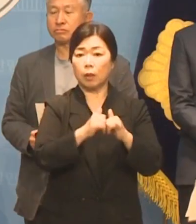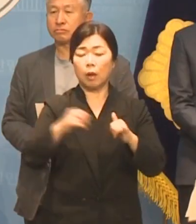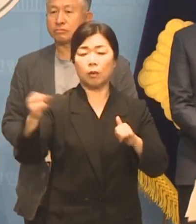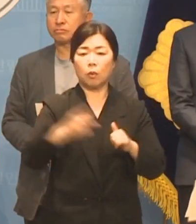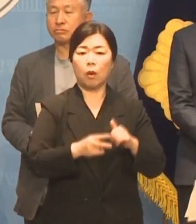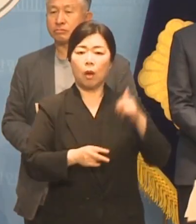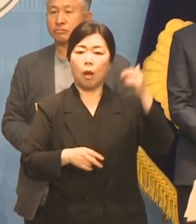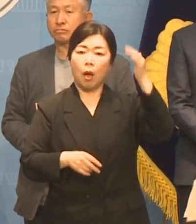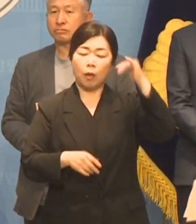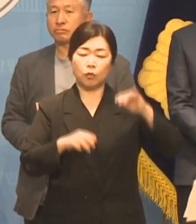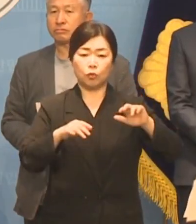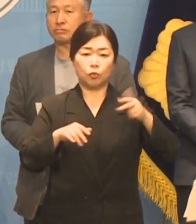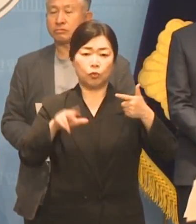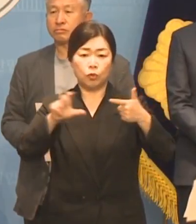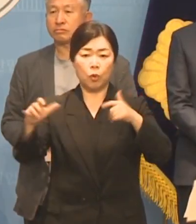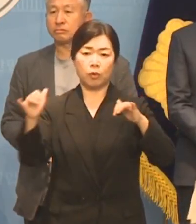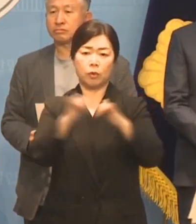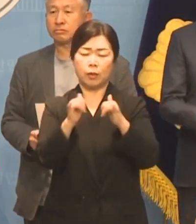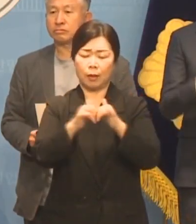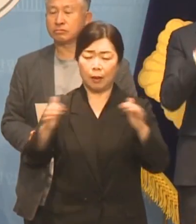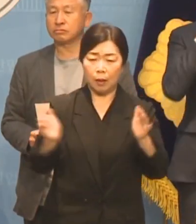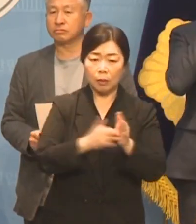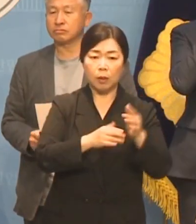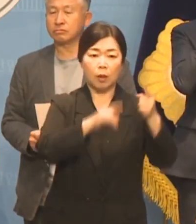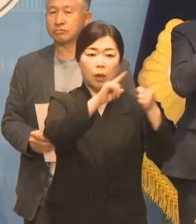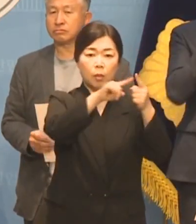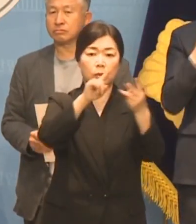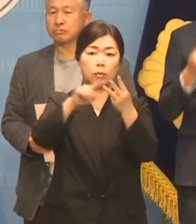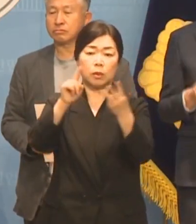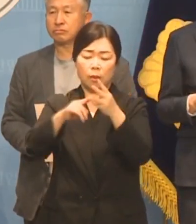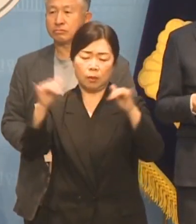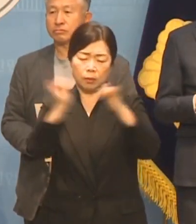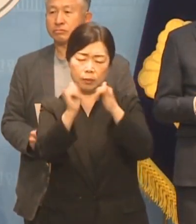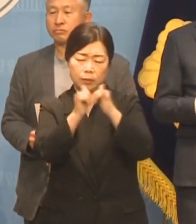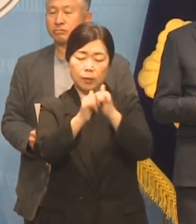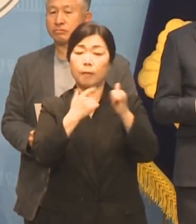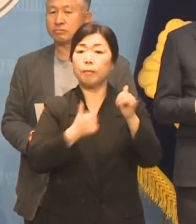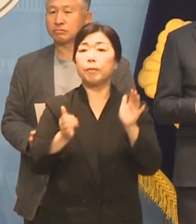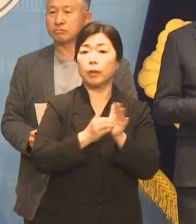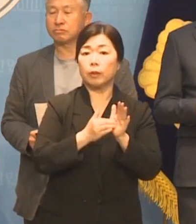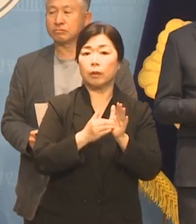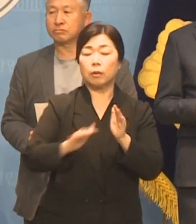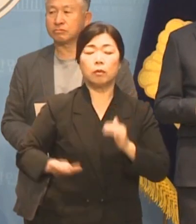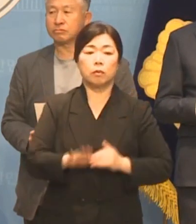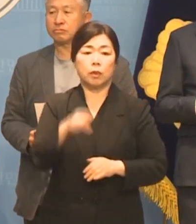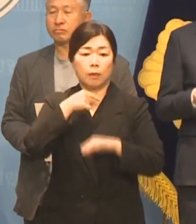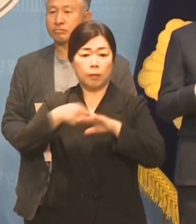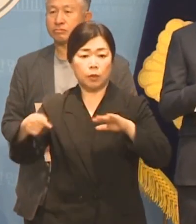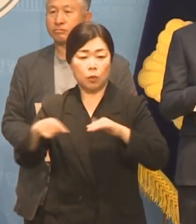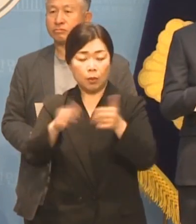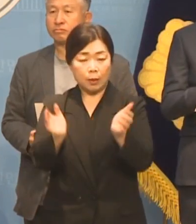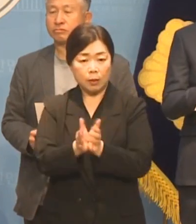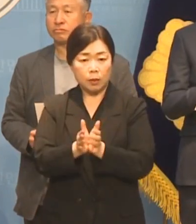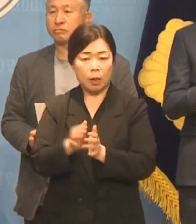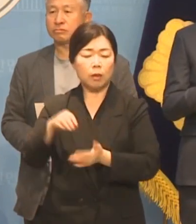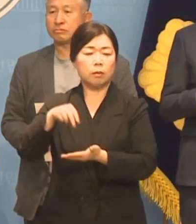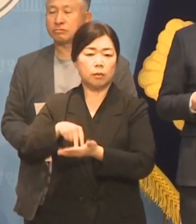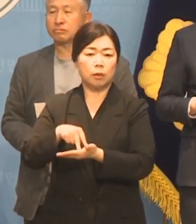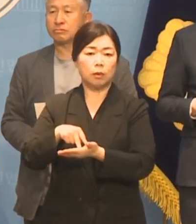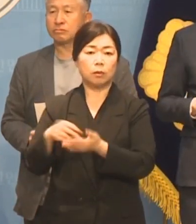한국 전쟁까지 그런 경험을 했는데 저희들은 지금 민족단체의 이렇게